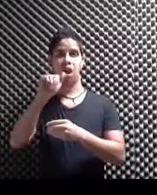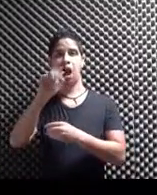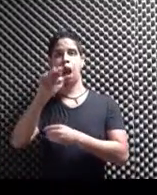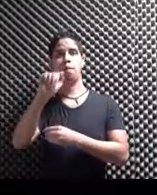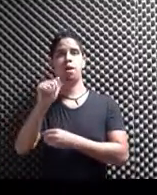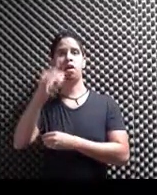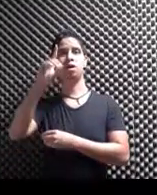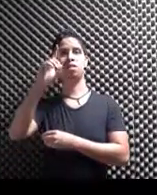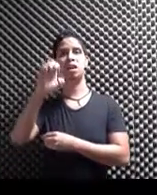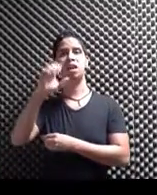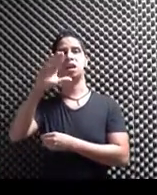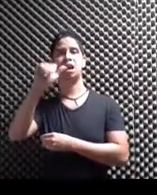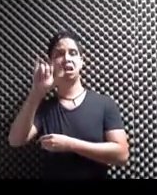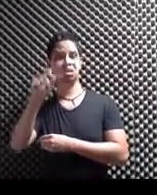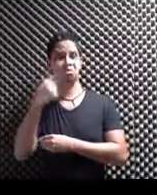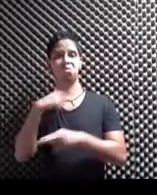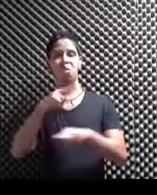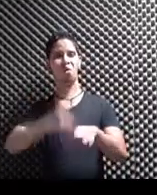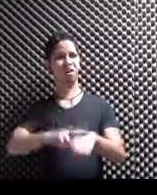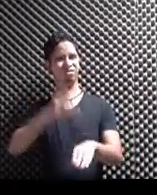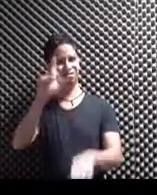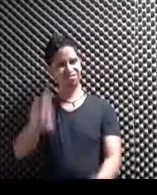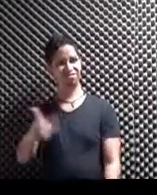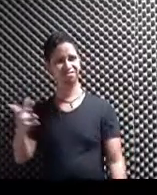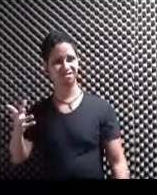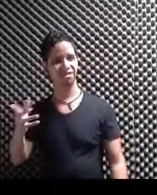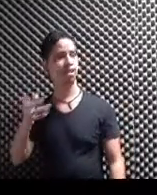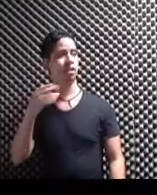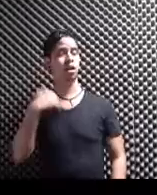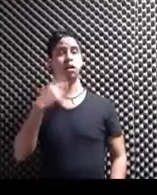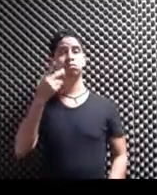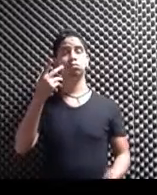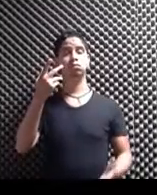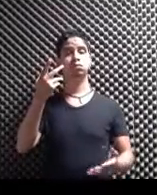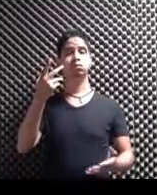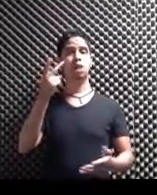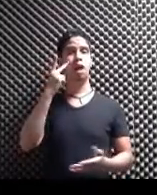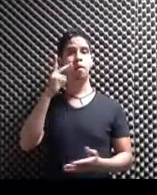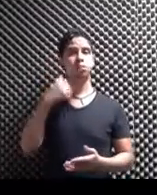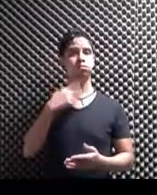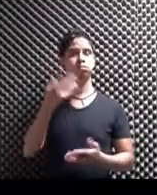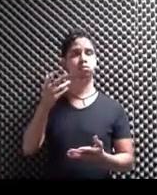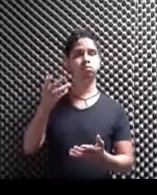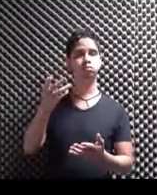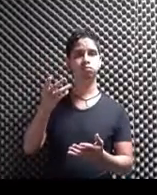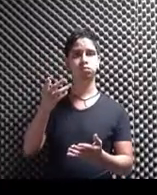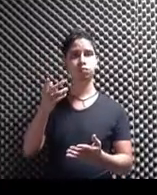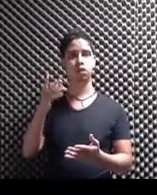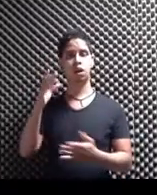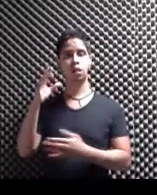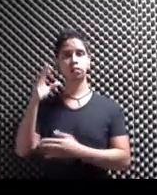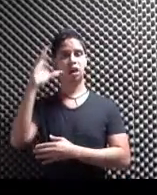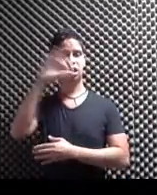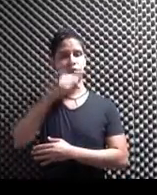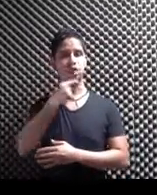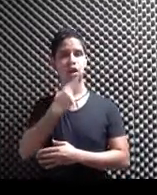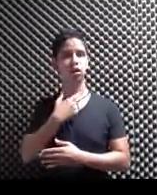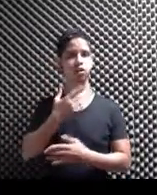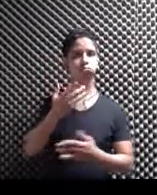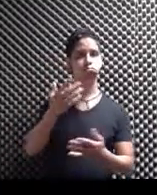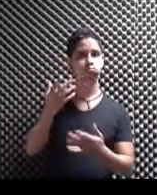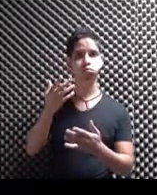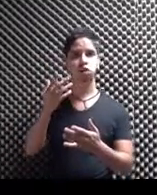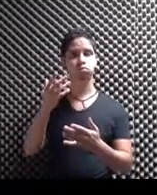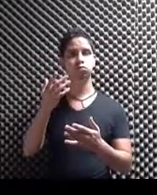Mira vamos vamos para otra cosa Este año adivina qué colores tienen la energía cromática ¿Por dónde se